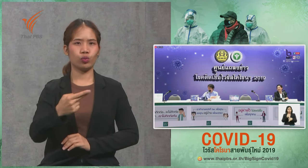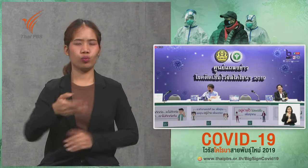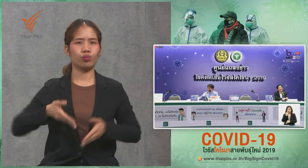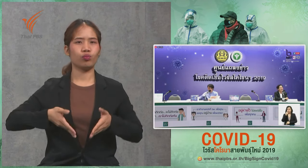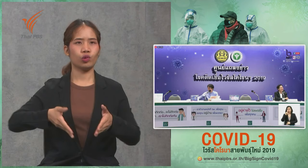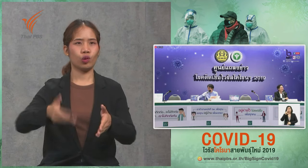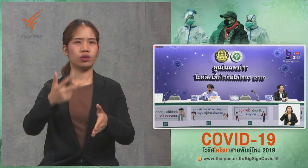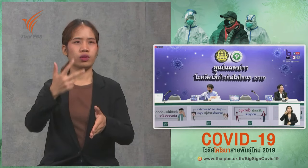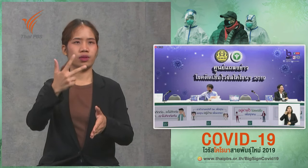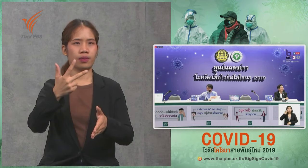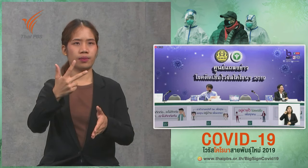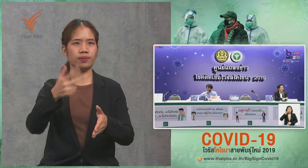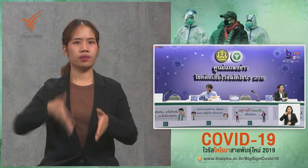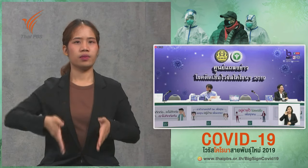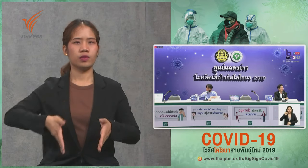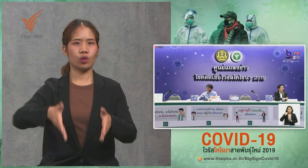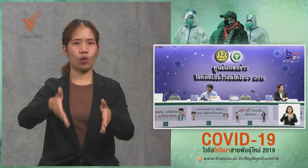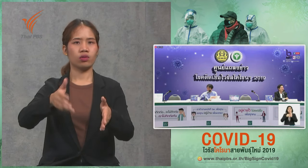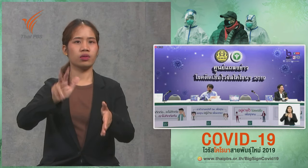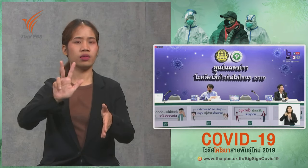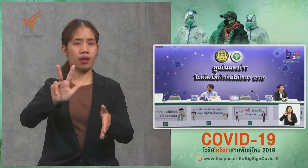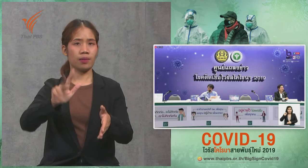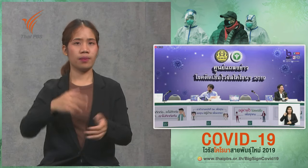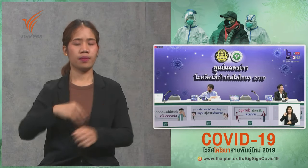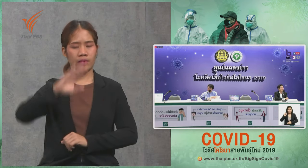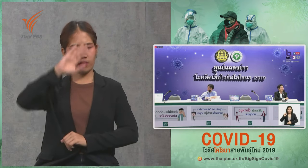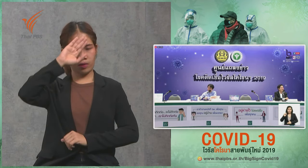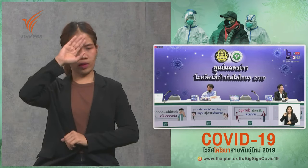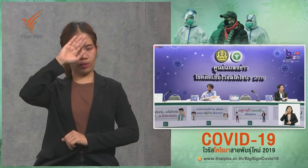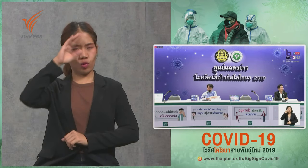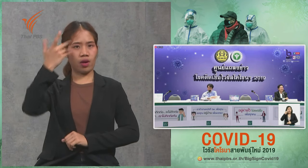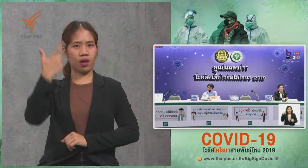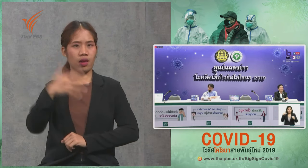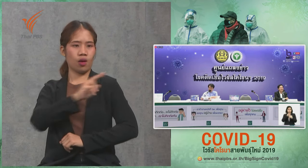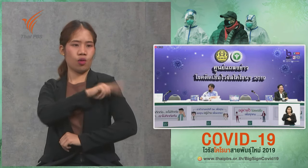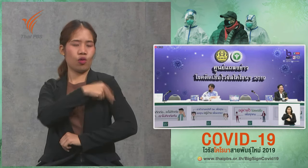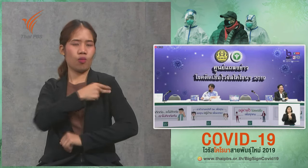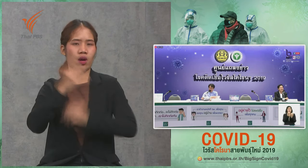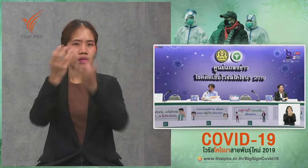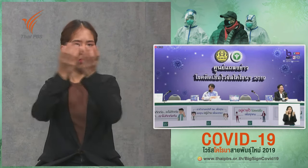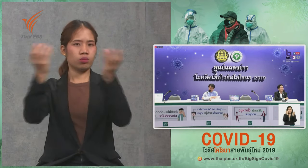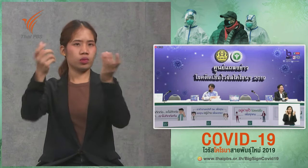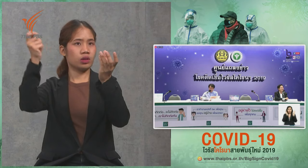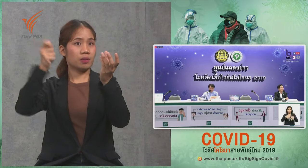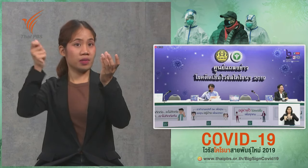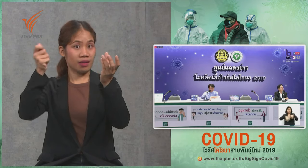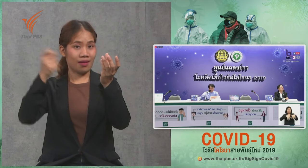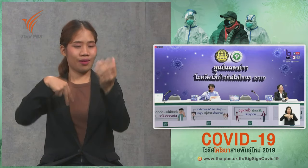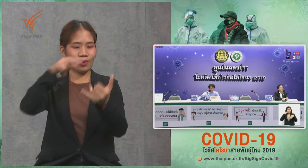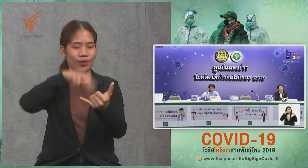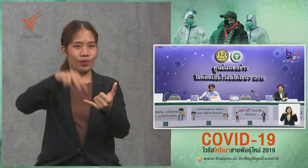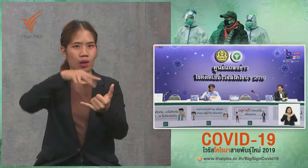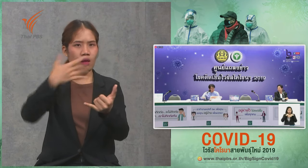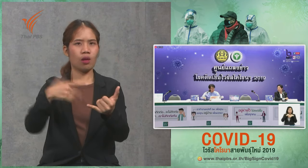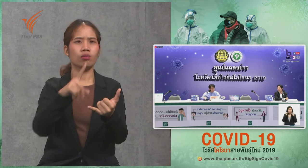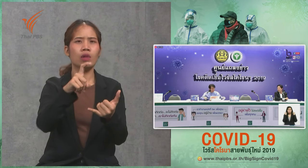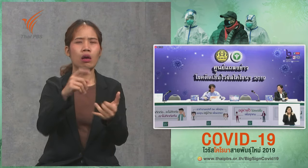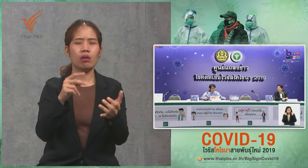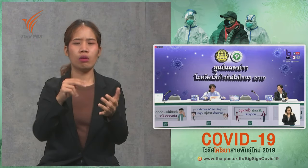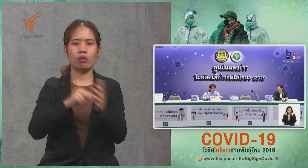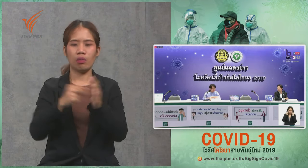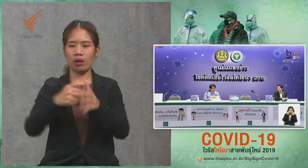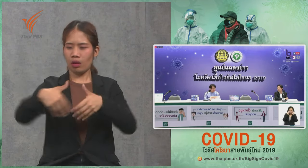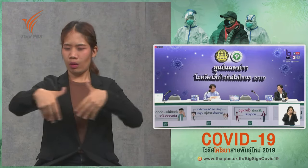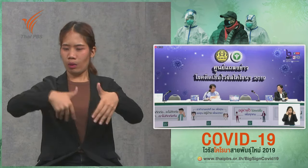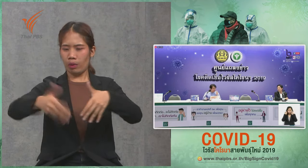อยู่แถวซึ่งไปเสียชีวิตที่โรงพยาบาลธรรมศาสตร์แต่ว่าชาวบ้านในพื้นที่อะค่ะก็แบบผวากลัวอย่าง